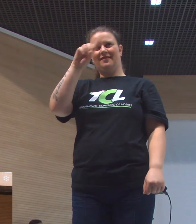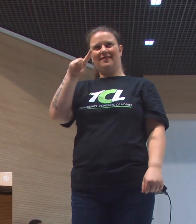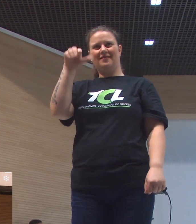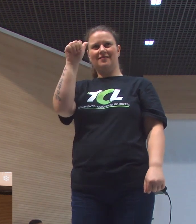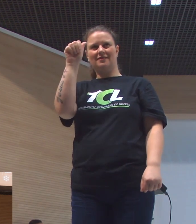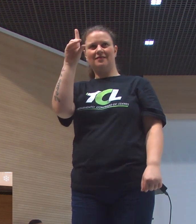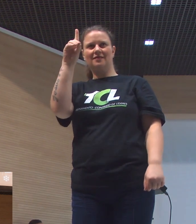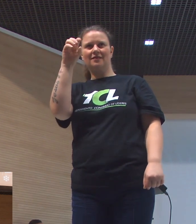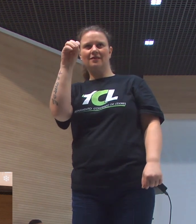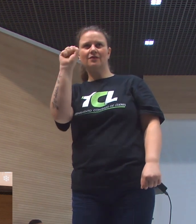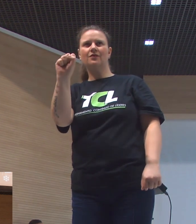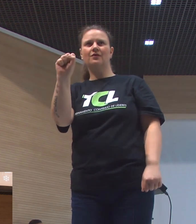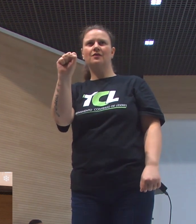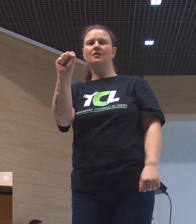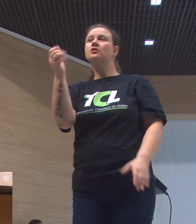por gente que chegou lá para